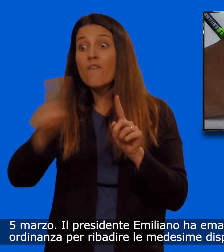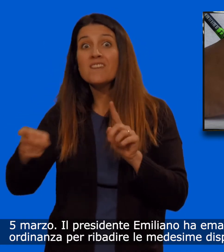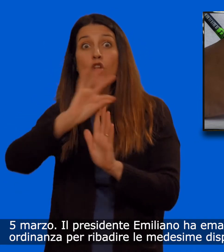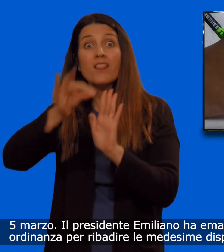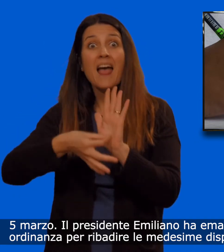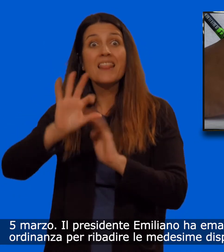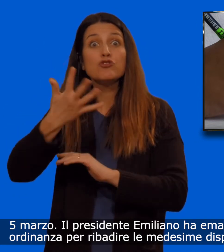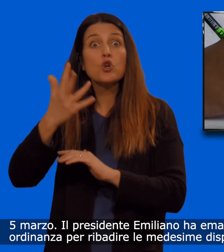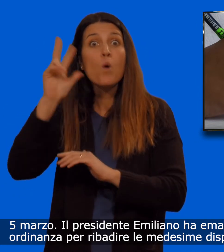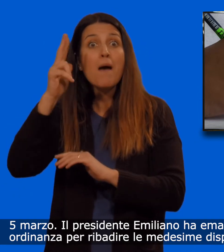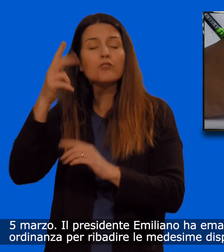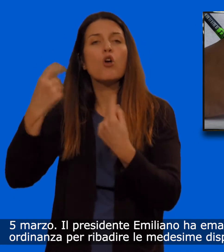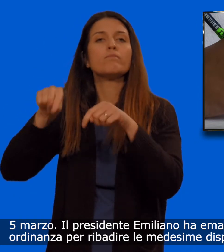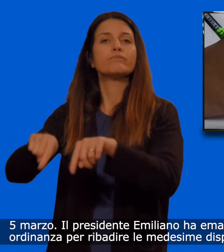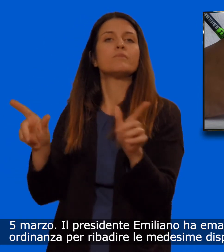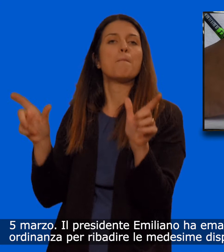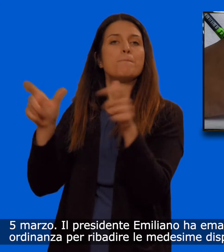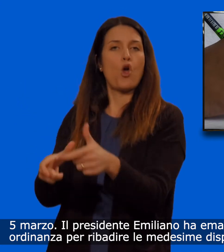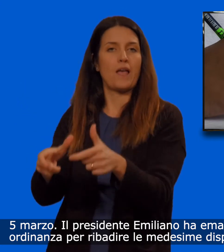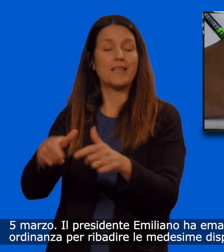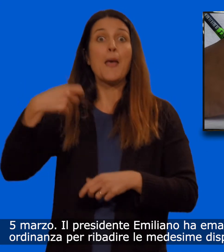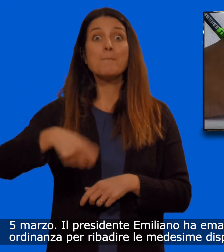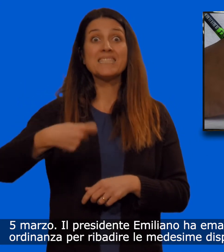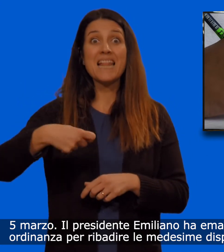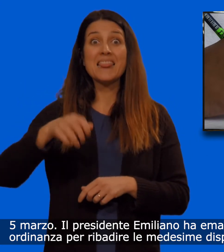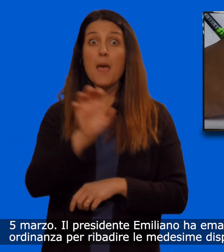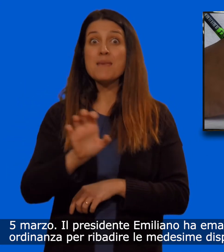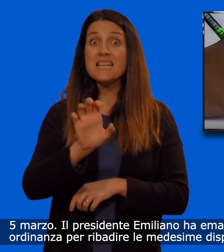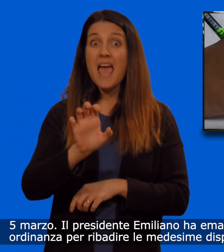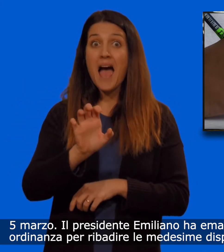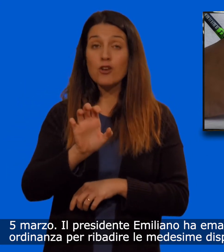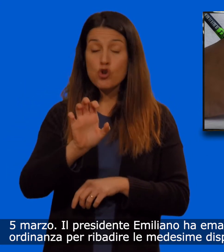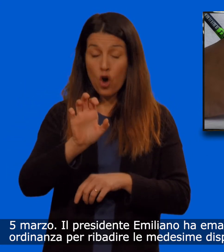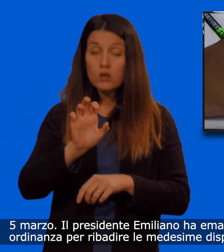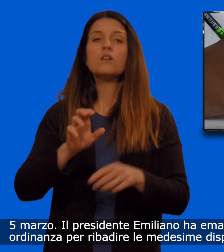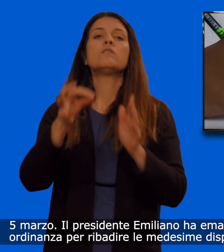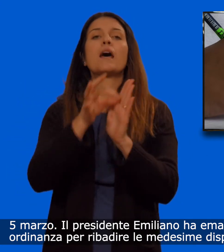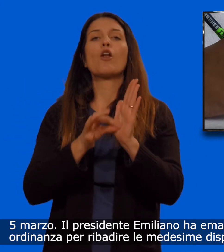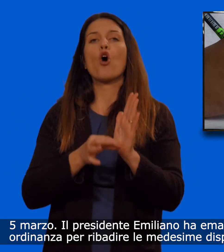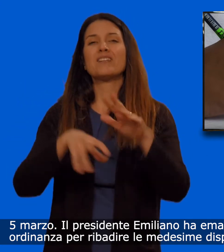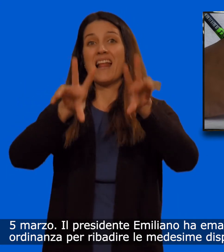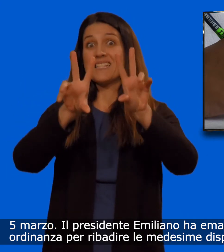Il presidente Emiliano ha emanato una nuova ordinanza per ribadire le medesime